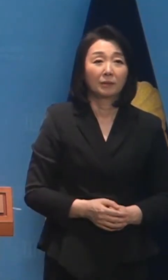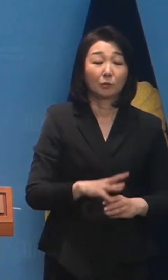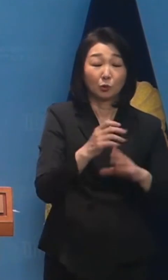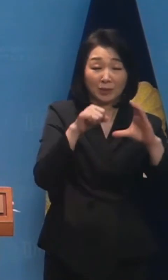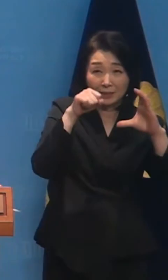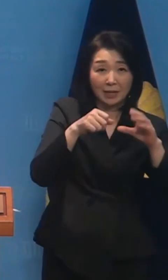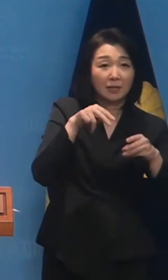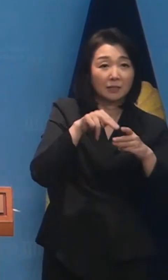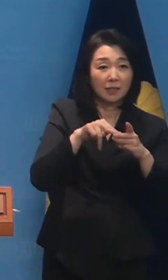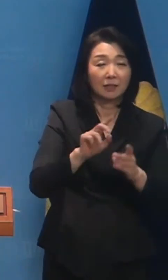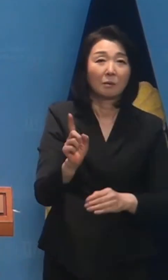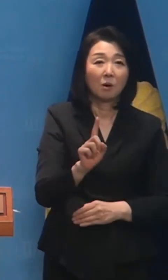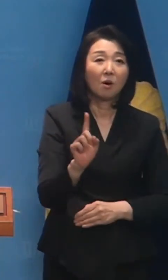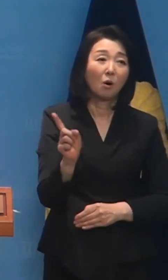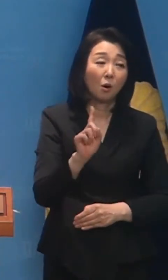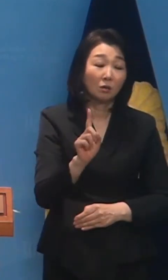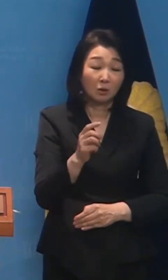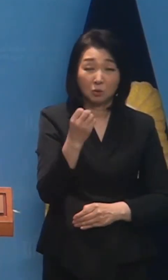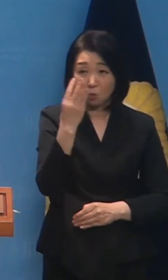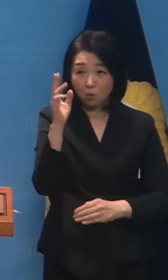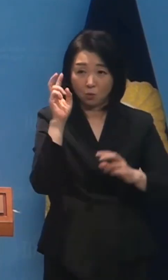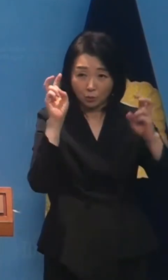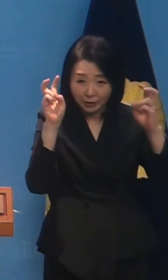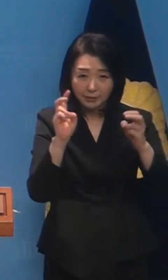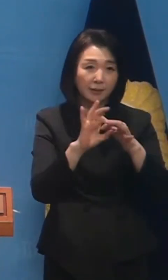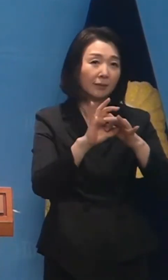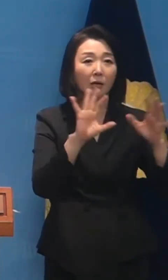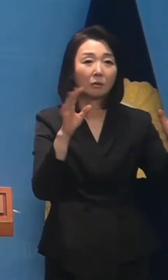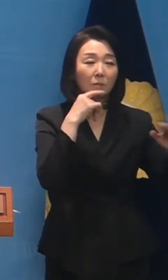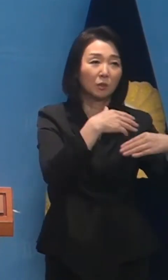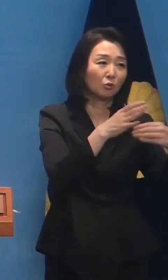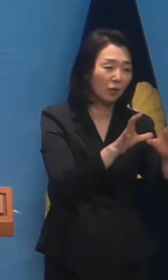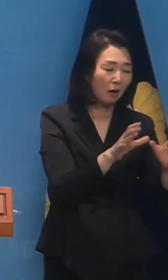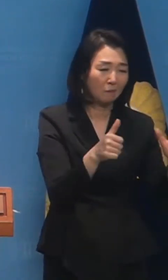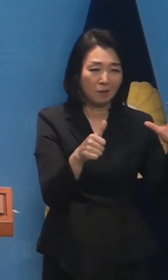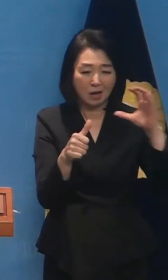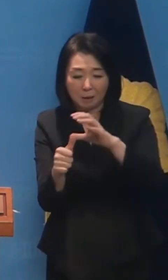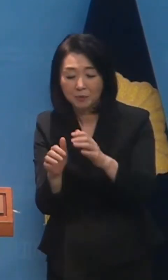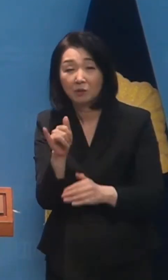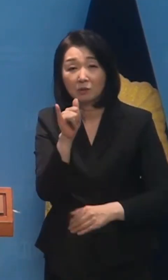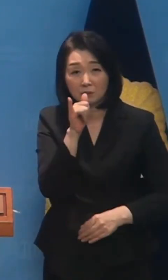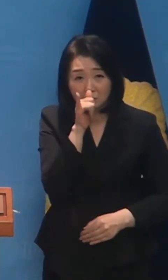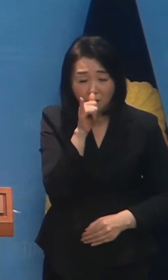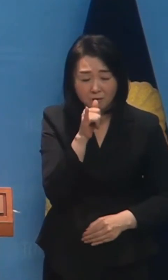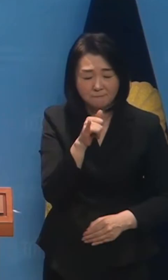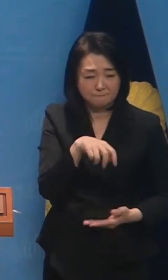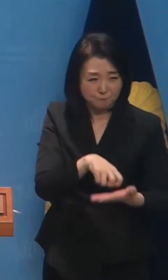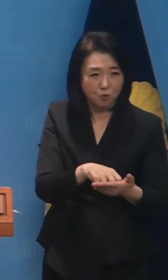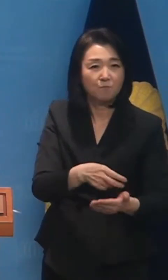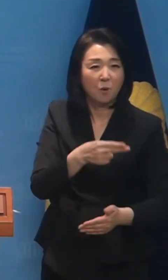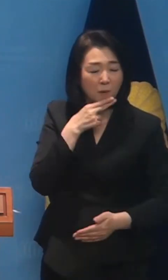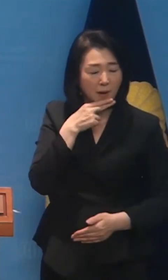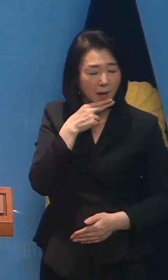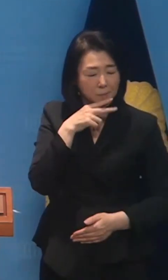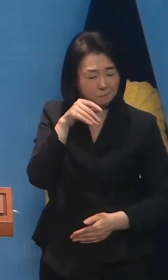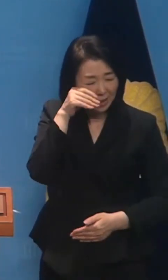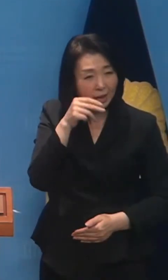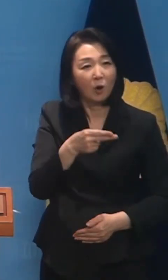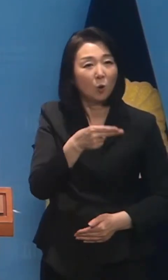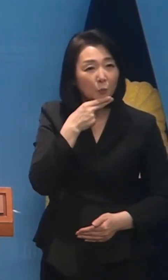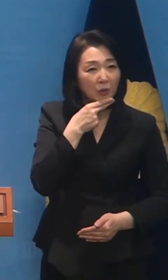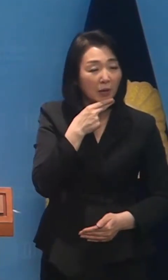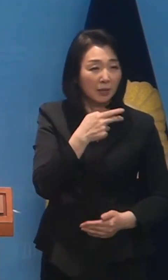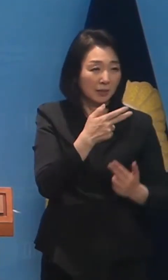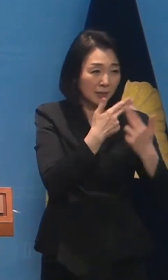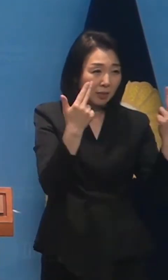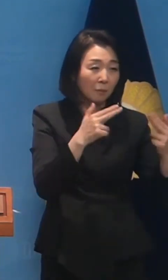사이렌 센터는 그 어떤 언론사도 민주당의 부당한 압력에 무릎 꿇지 않게 이재명 세력의 자유